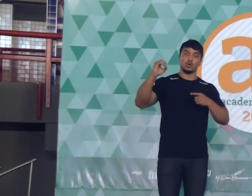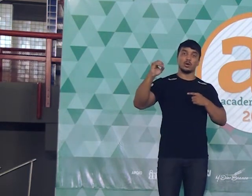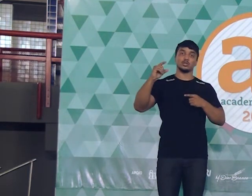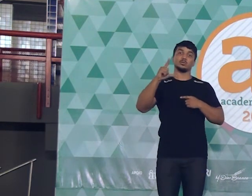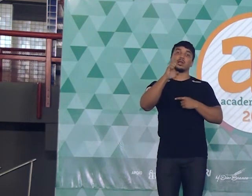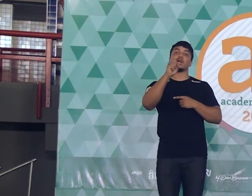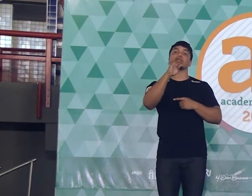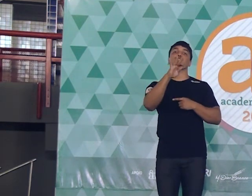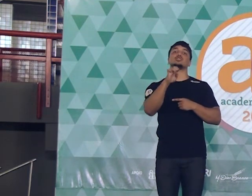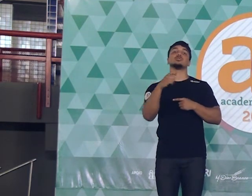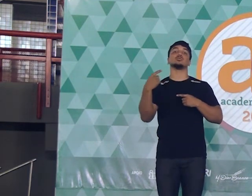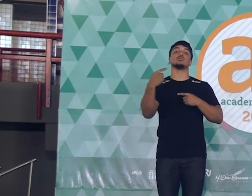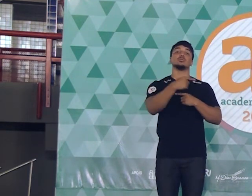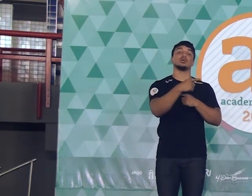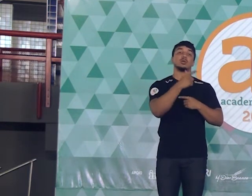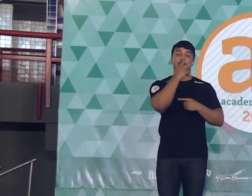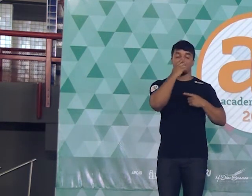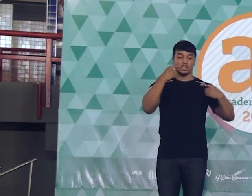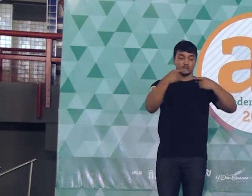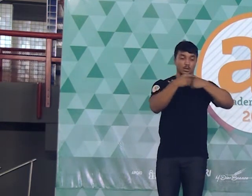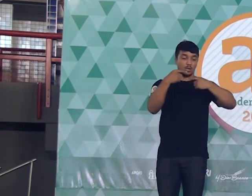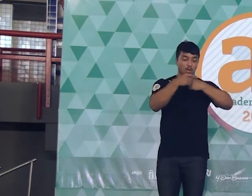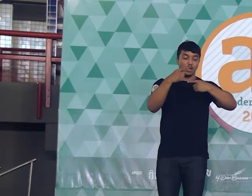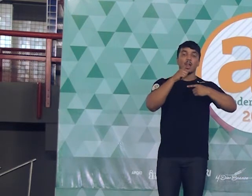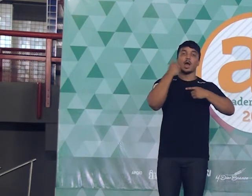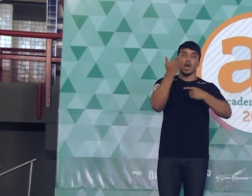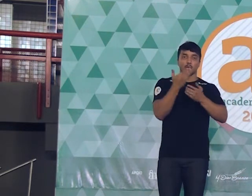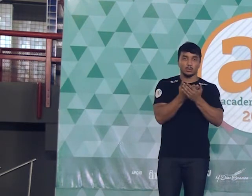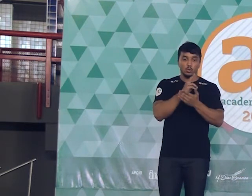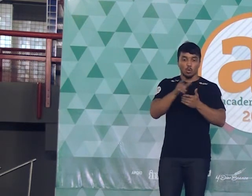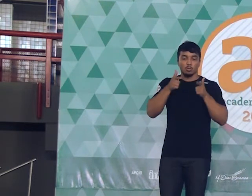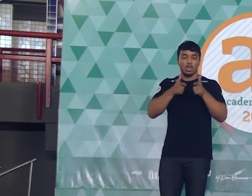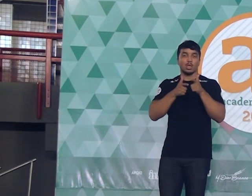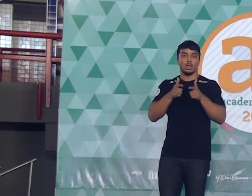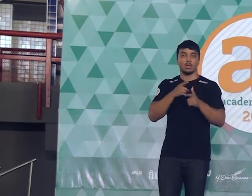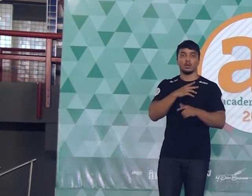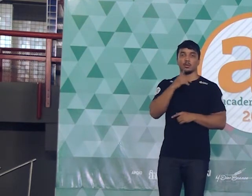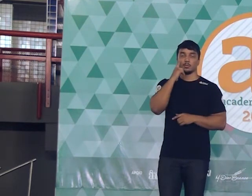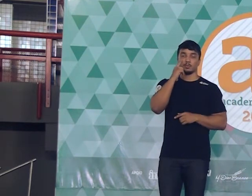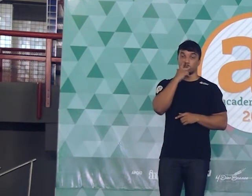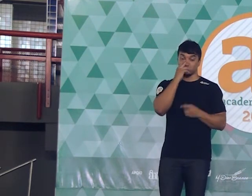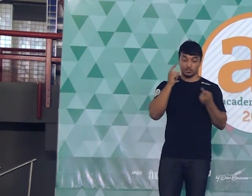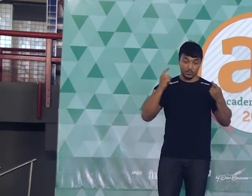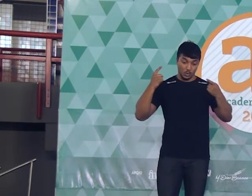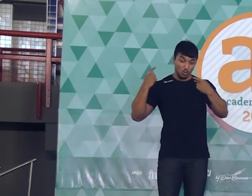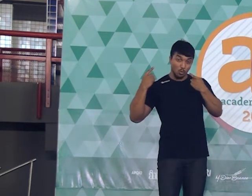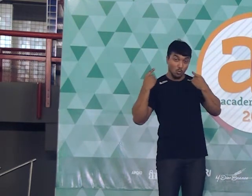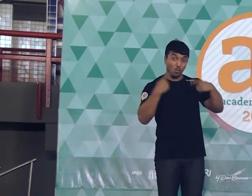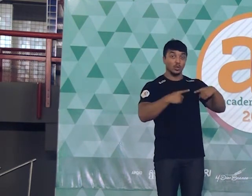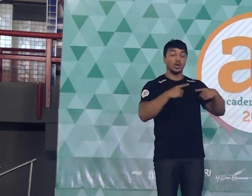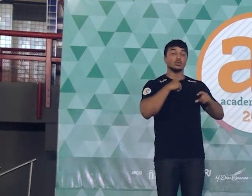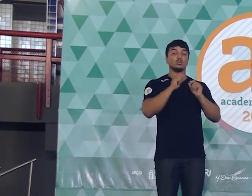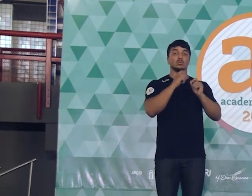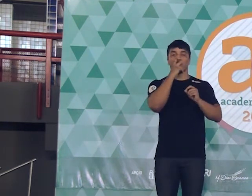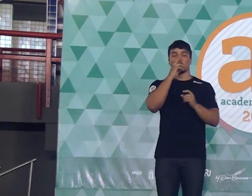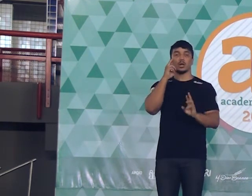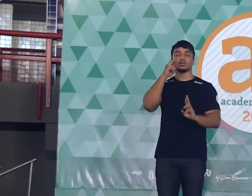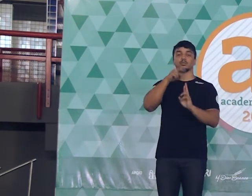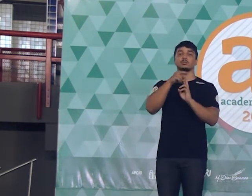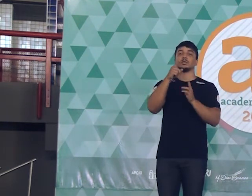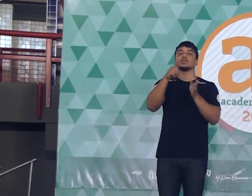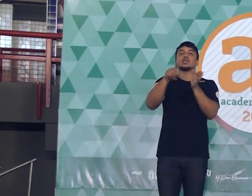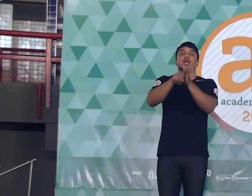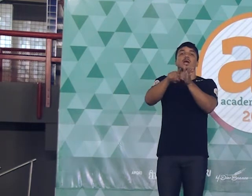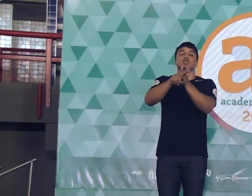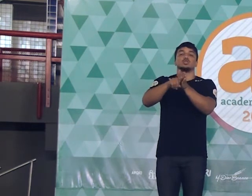oeste para leste, a avenida continua se chamando leste-oeste. Mas para dizer que ele está em sentido contrário, a gente vai atribuir um sinal